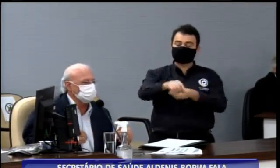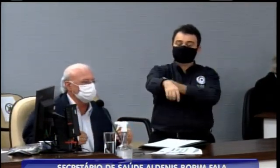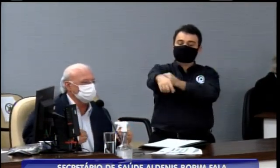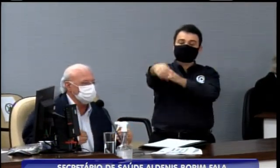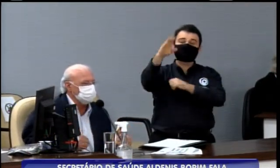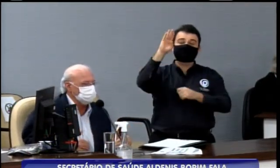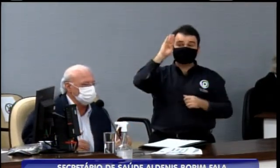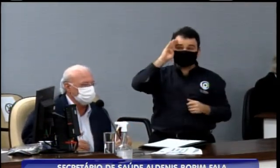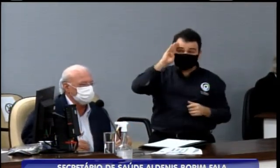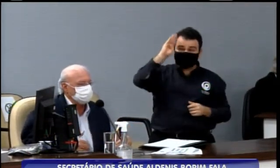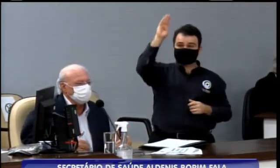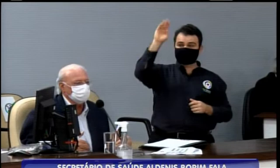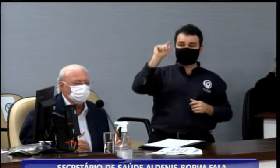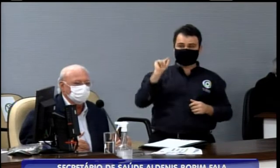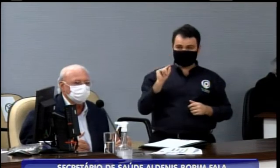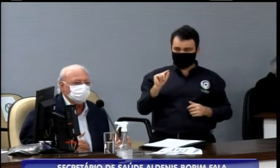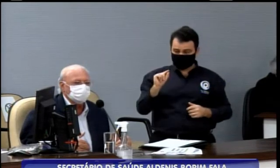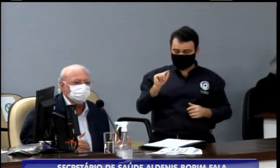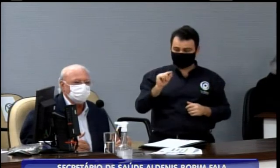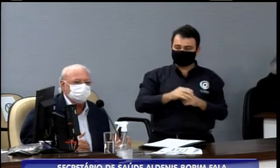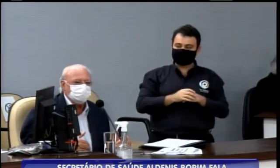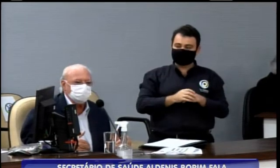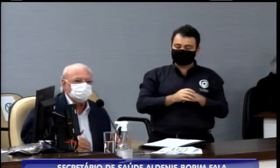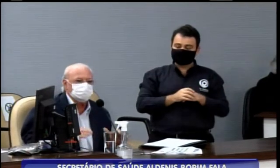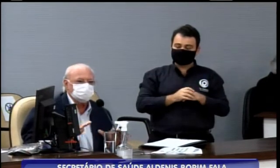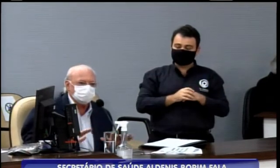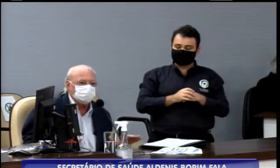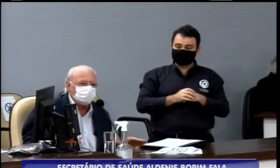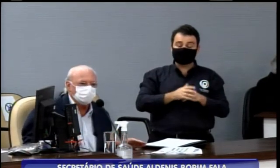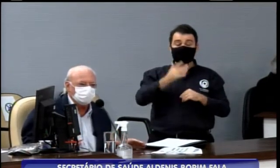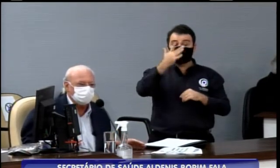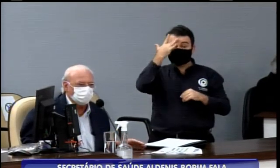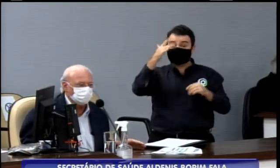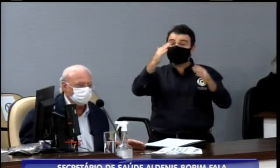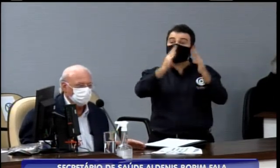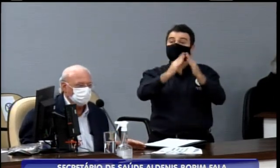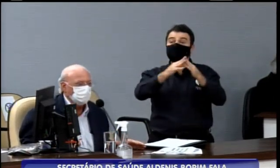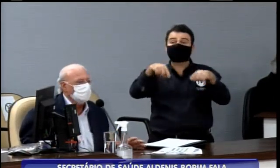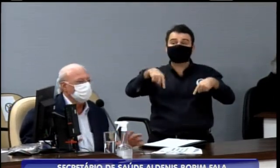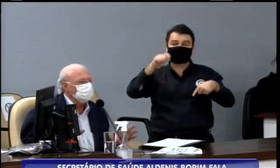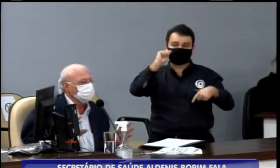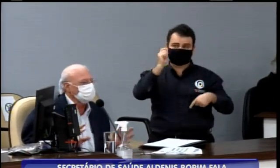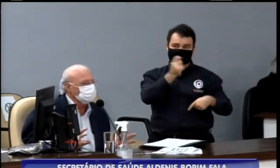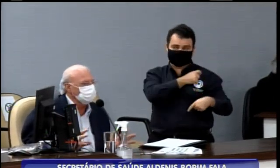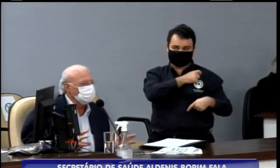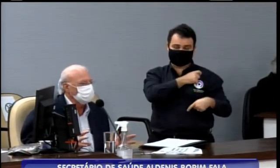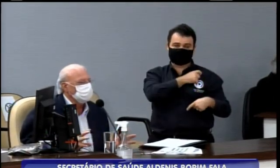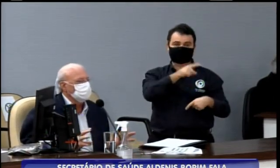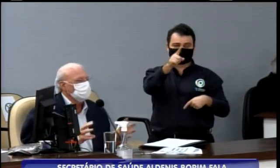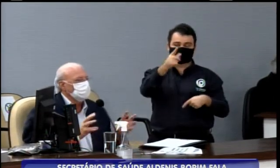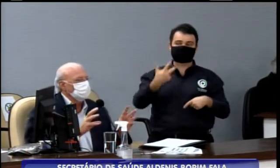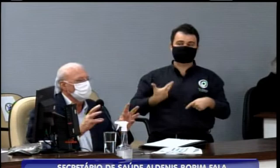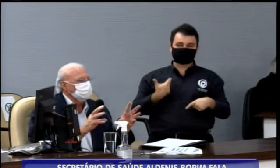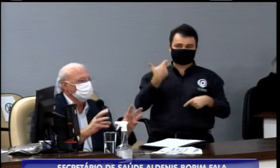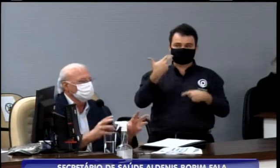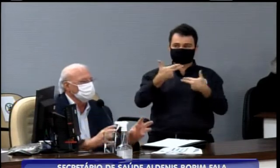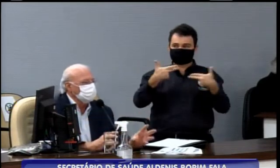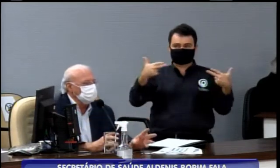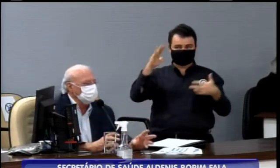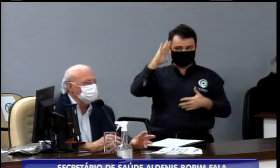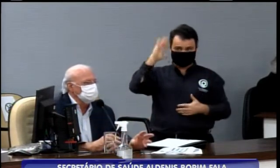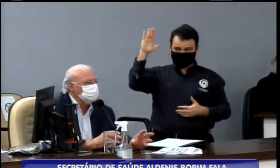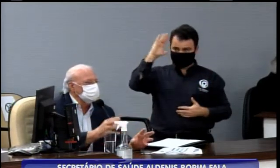prioritariamente serão atendidos os pacientes de São José do Rio Preto. Mas chegou